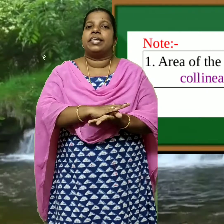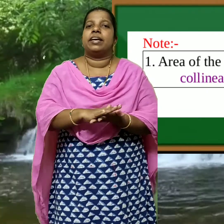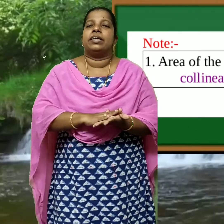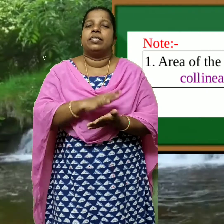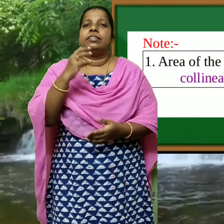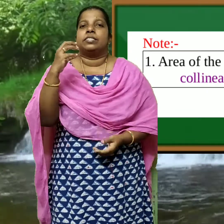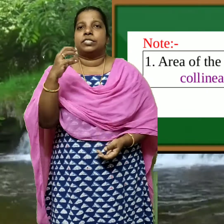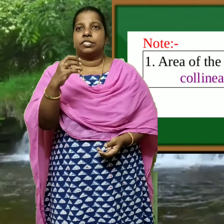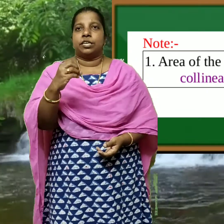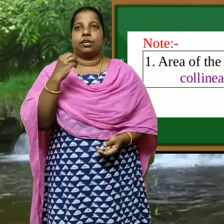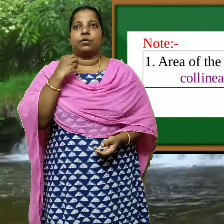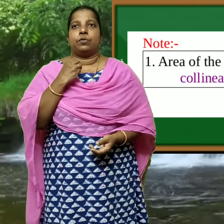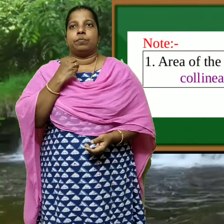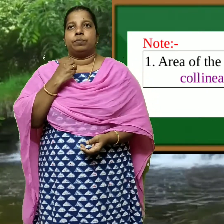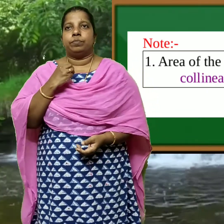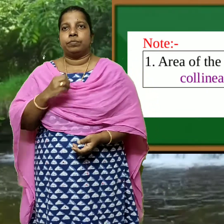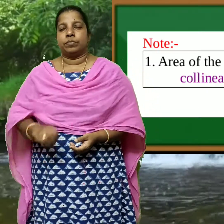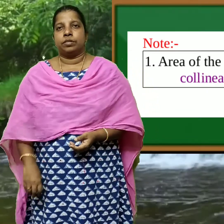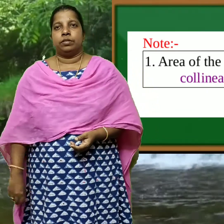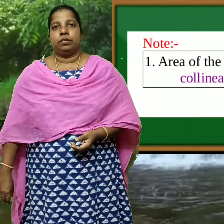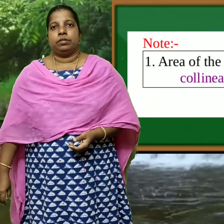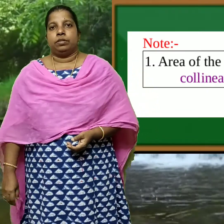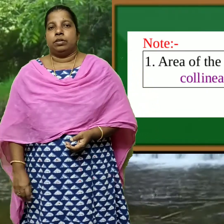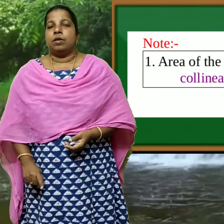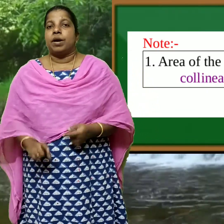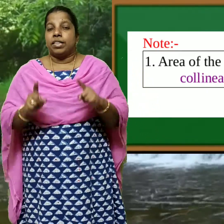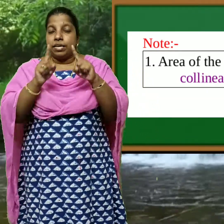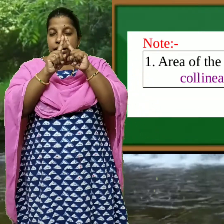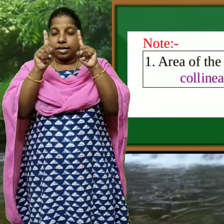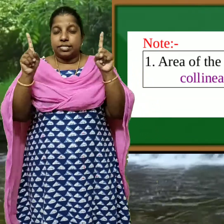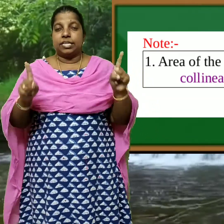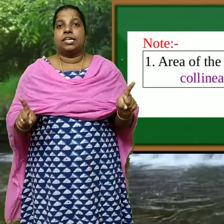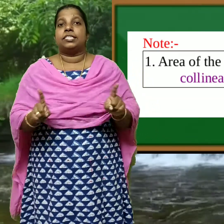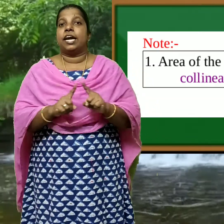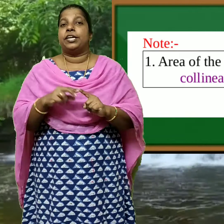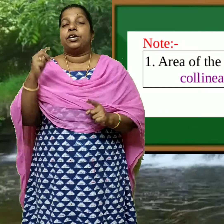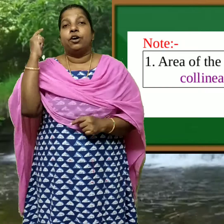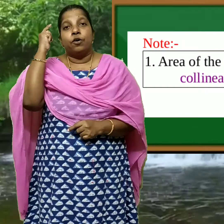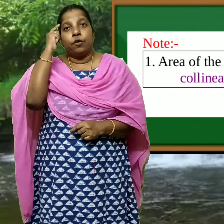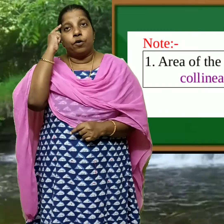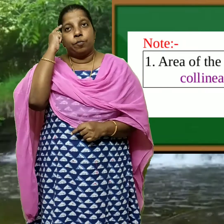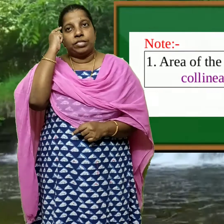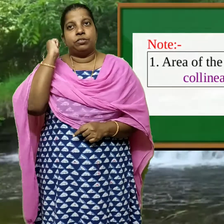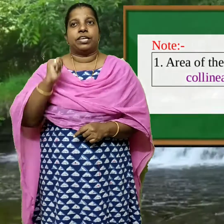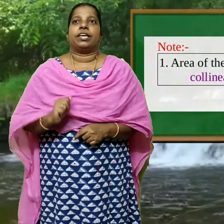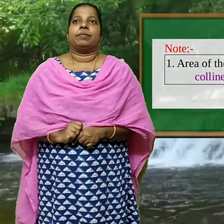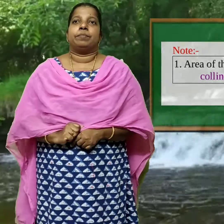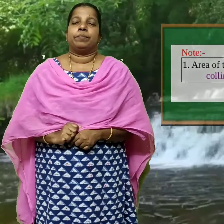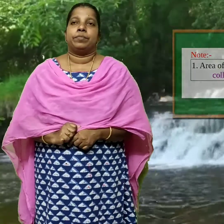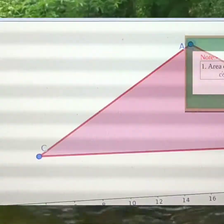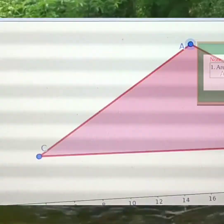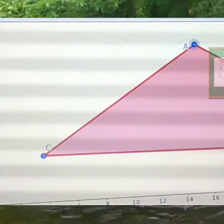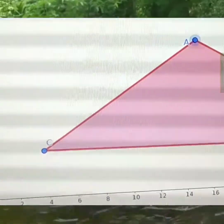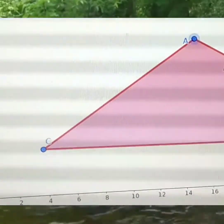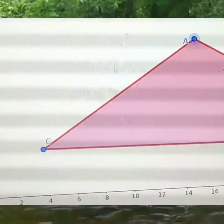triangle formed by 3 collinear points is 0. അത് റിസൾട്ടായിട്ട് ഓർമ്മിച്ച്